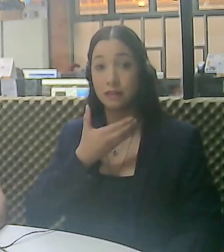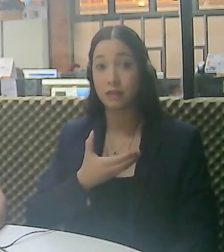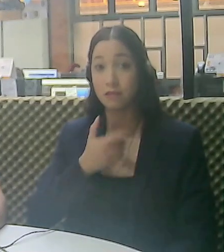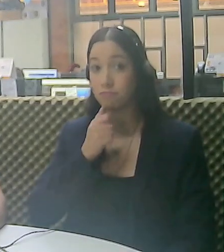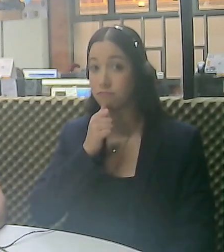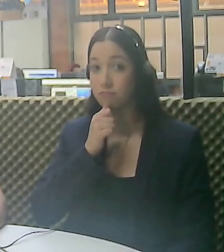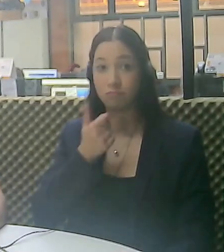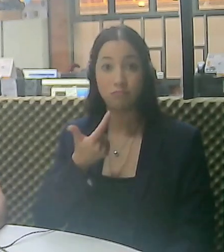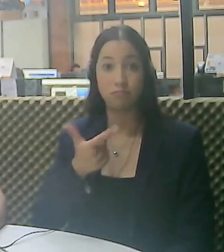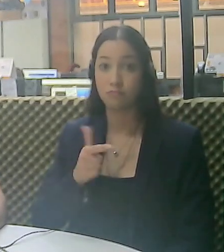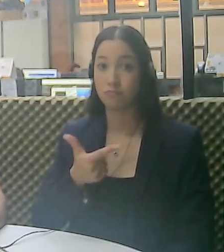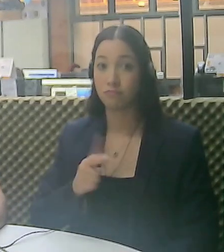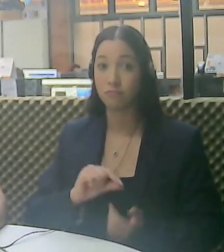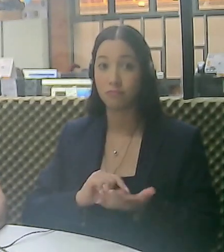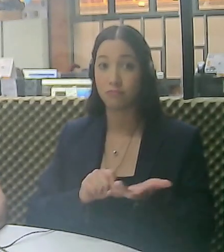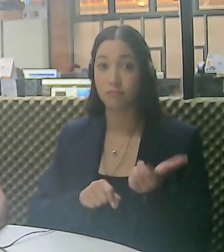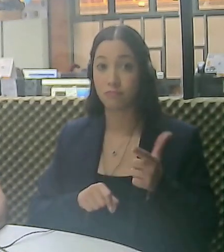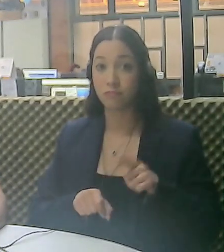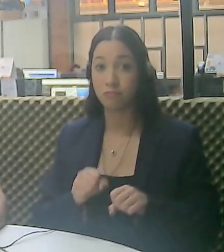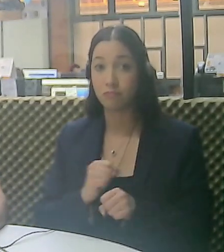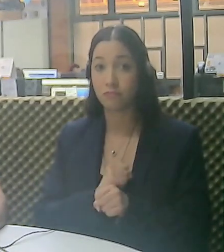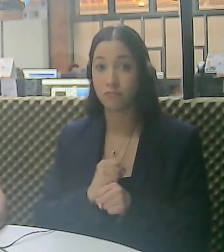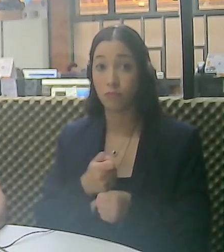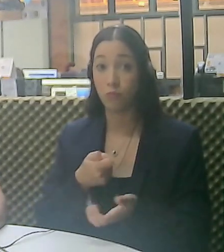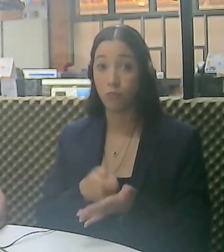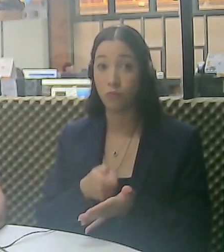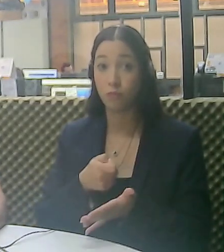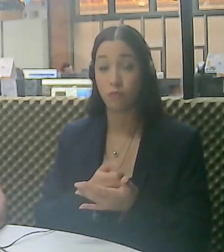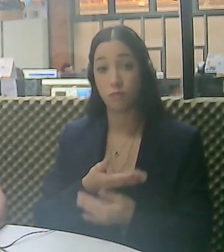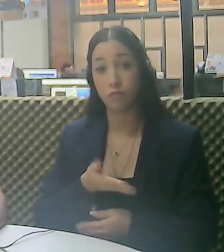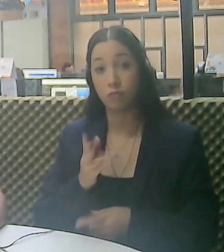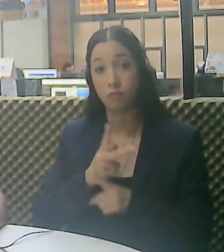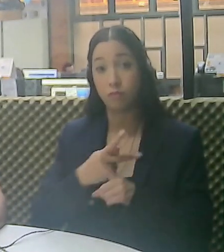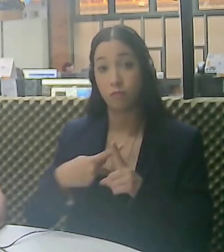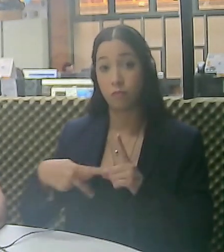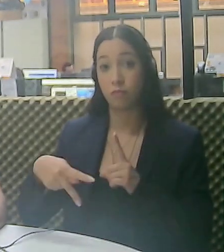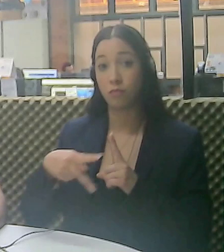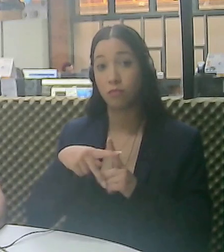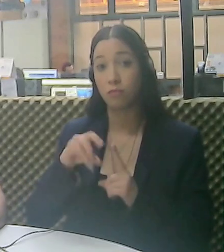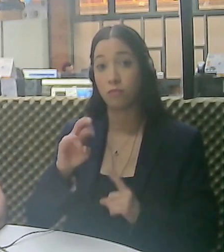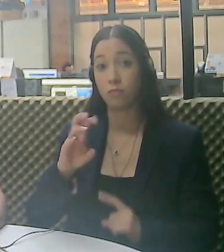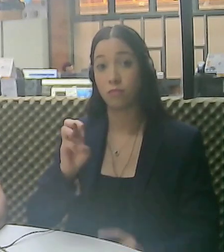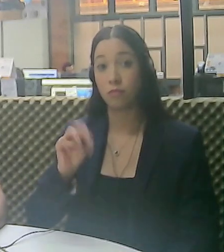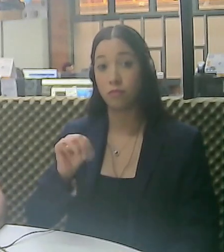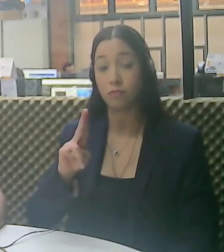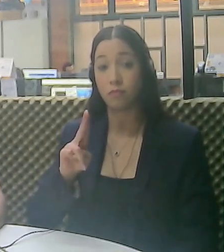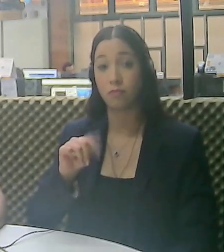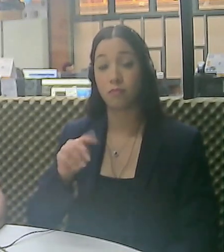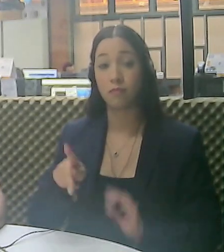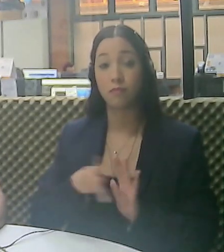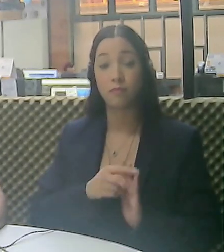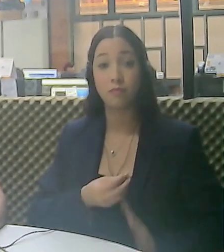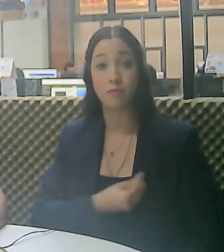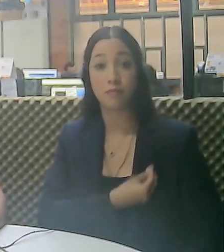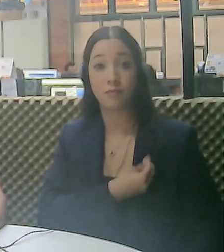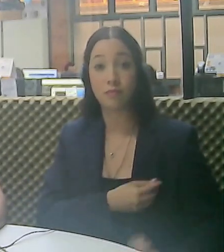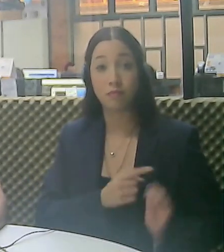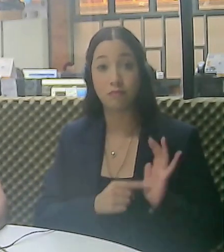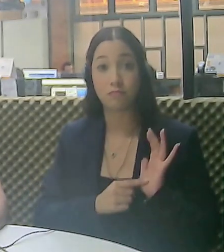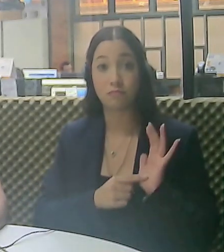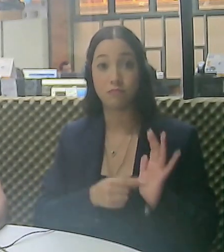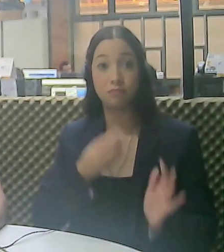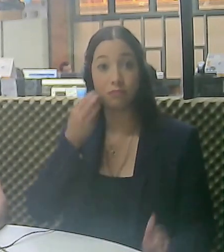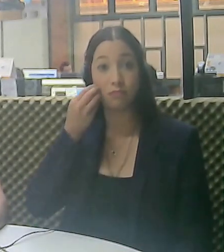não fizeram recadastramento anual obrigatório procurarem o IPREMO para realizar o procedimento, popularmente conhecido como prova de